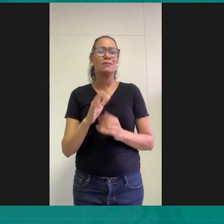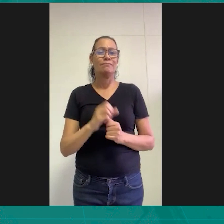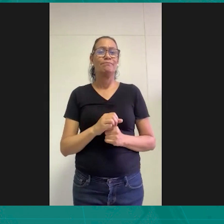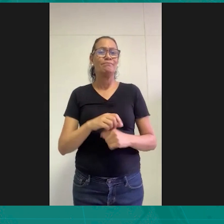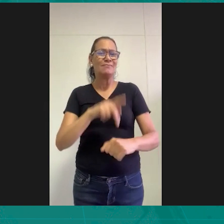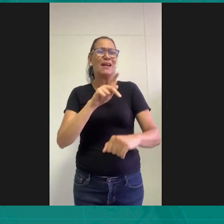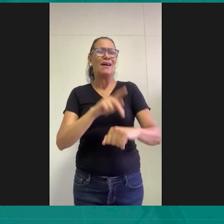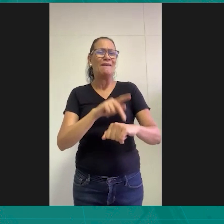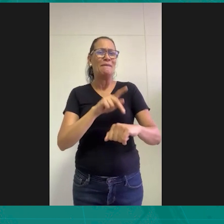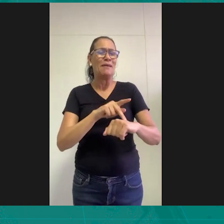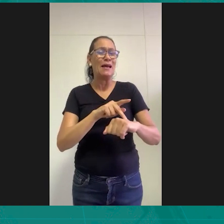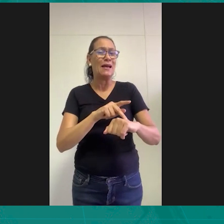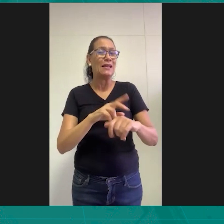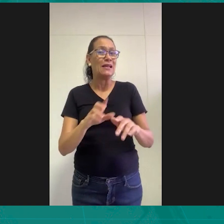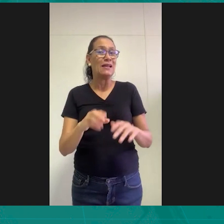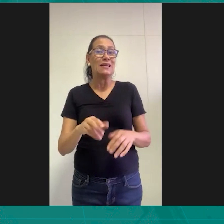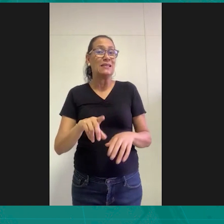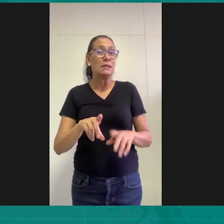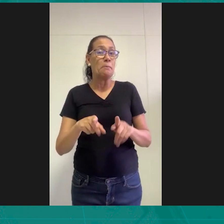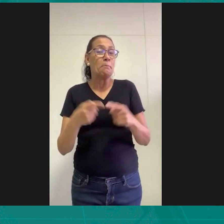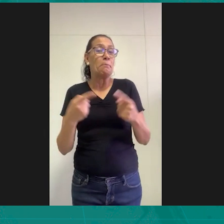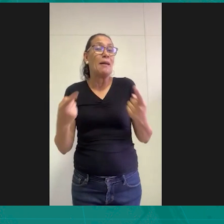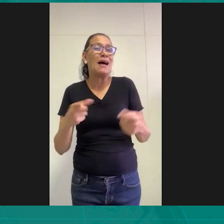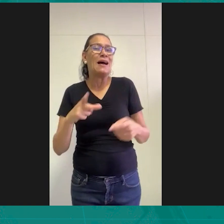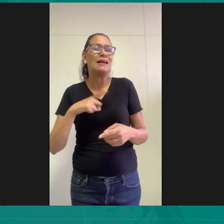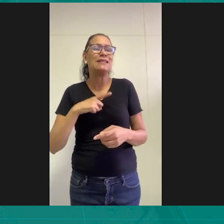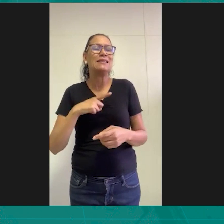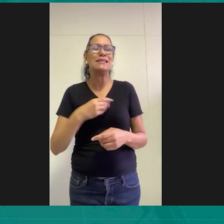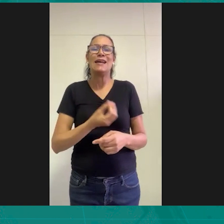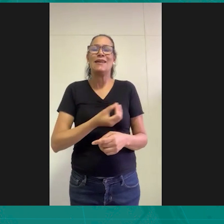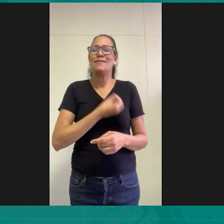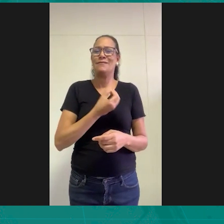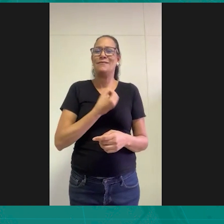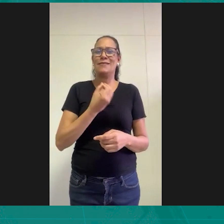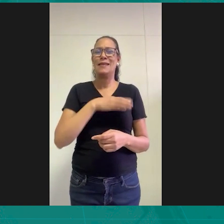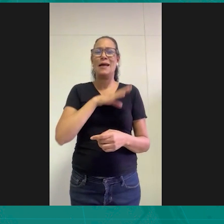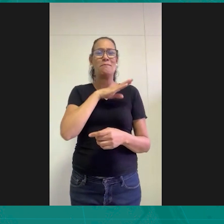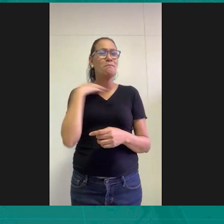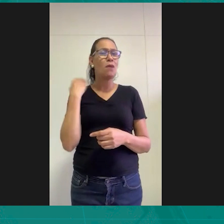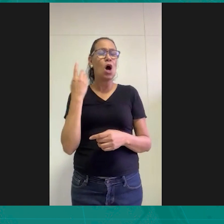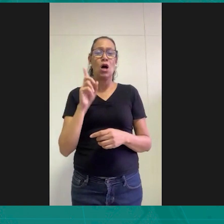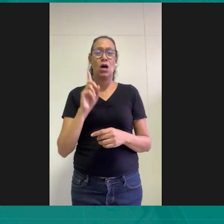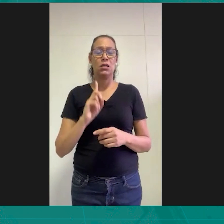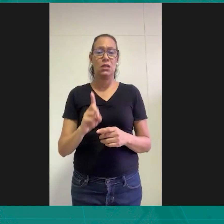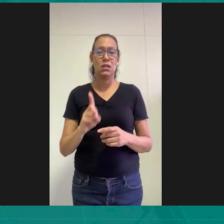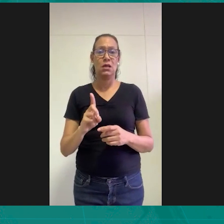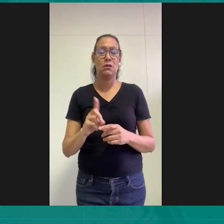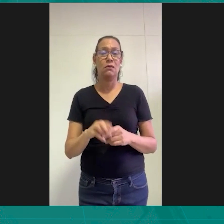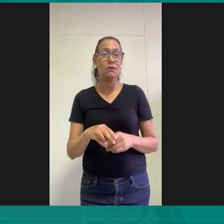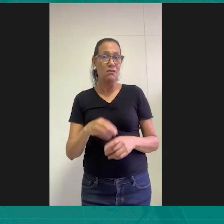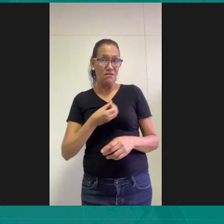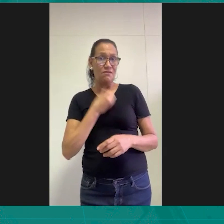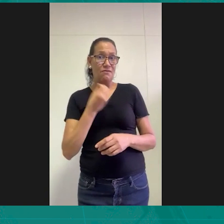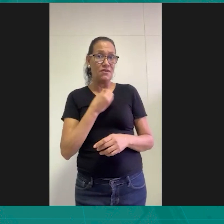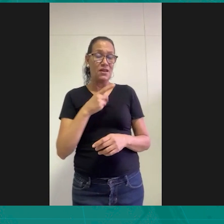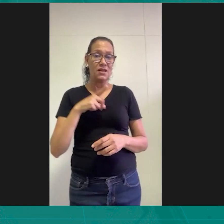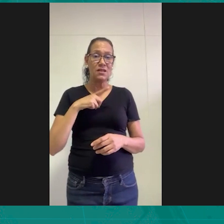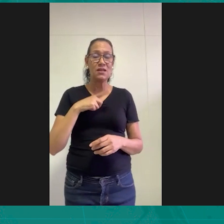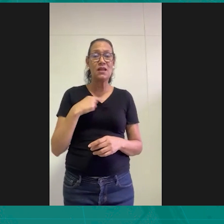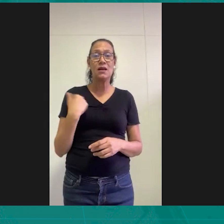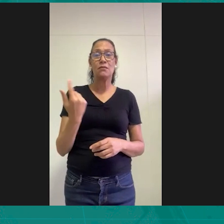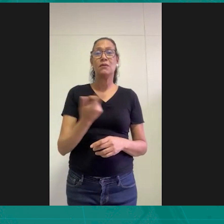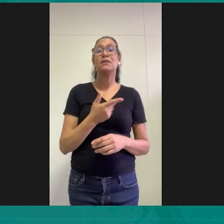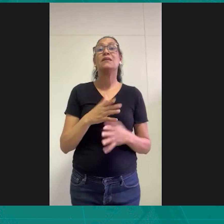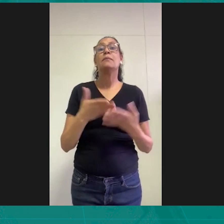vida. Irmão, nós não somos pedras mortas, somos pedras vivas, e essas pedras são para edificação